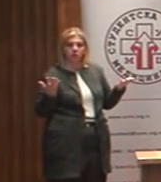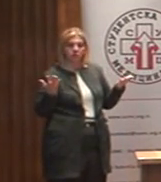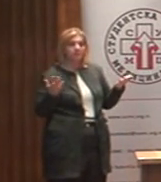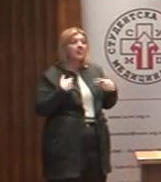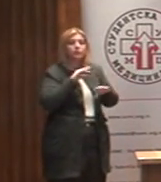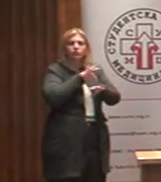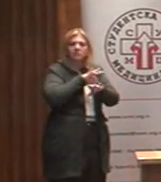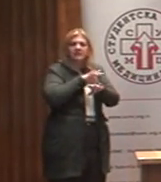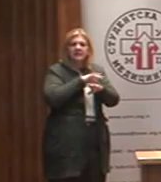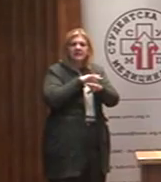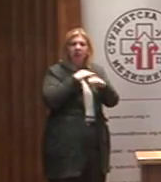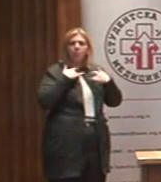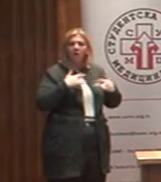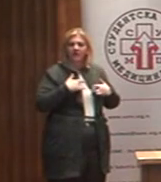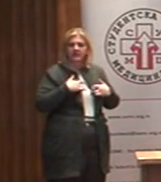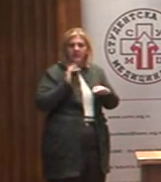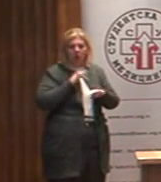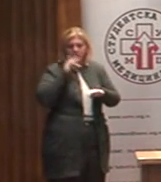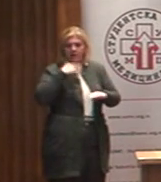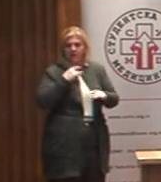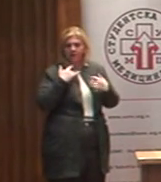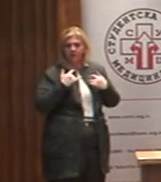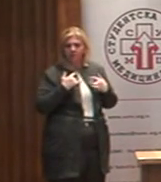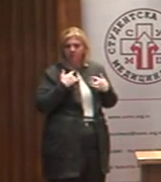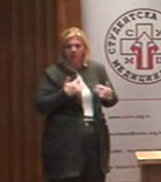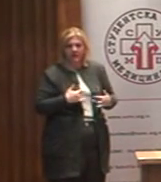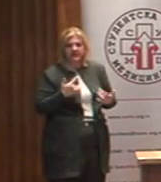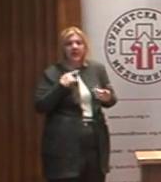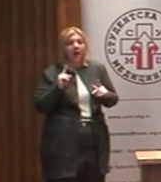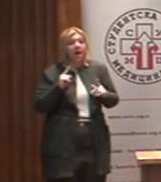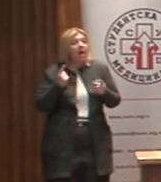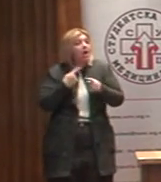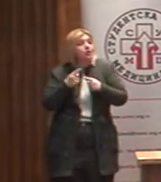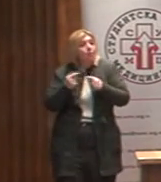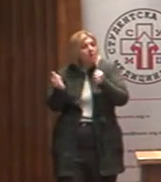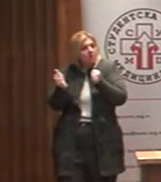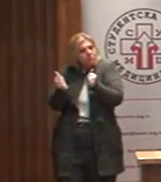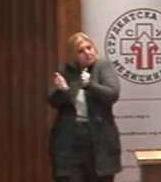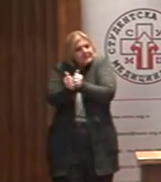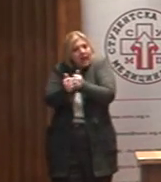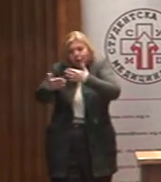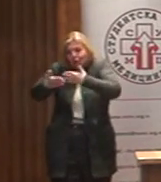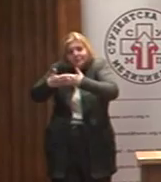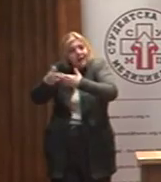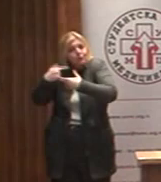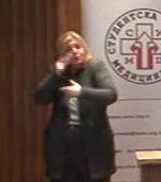medicinska profesija je vrlo istaknuta profesija i specifična, što je u stalnom kontaktu sa ljudima. I sa te strane